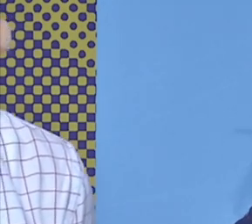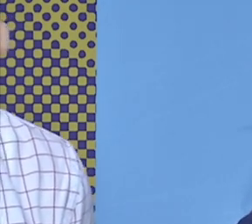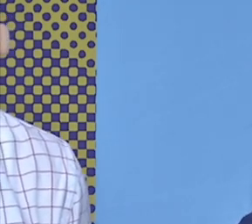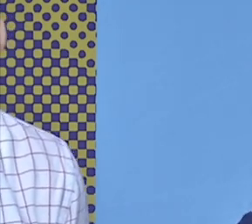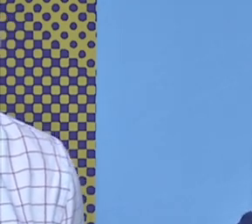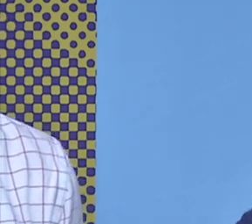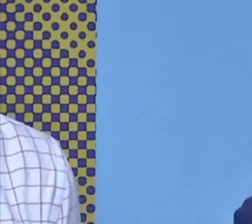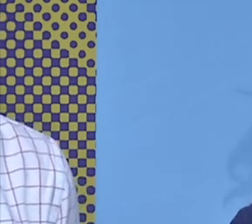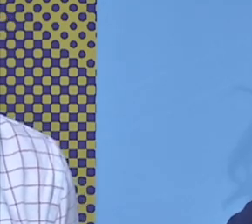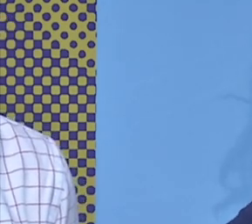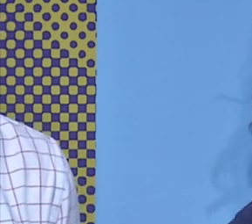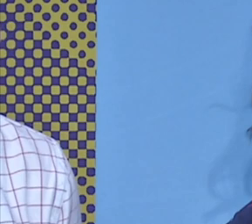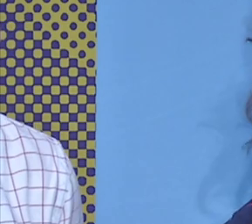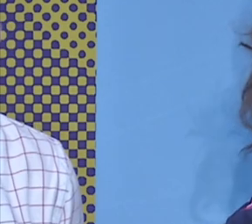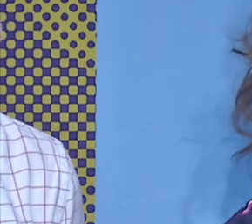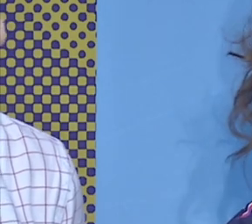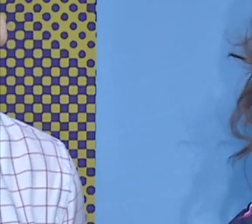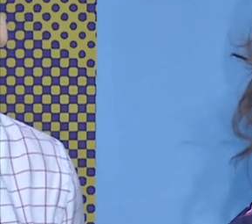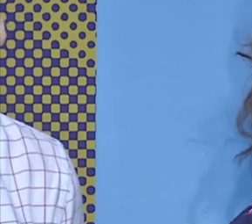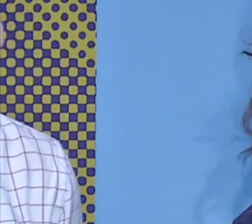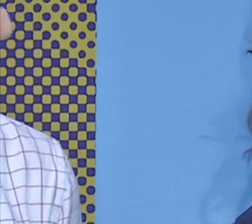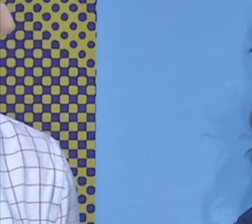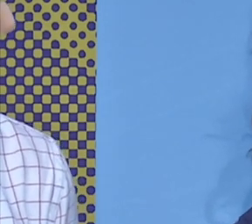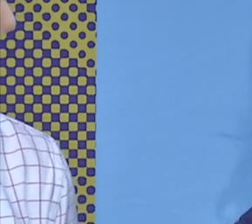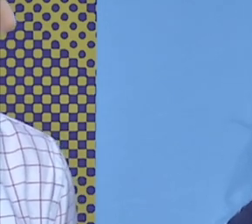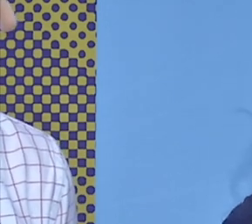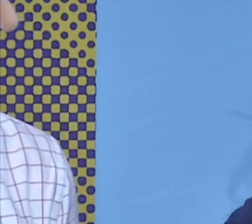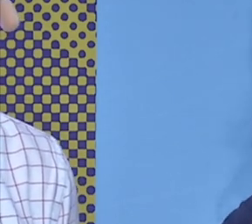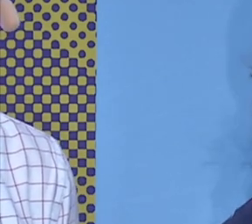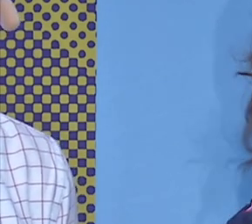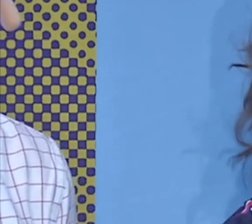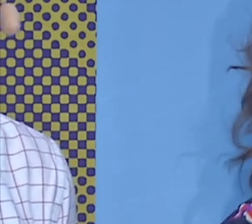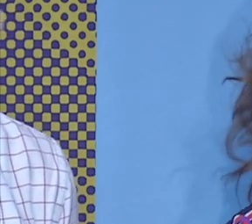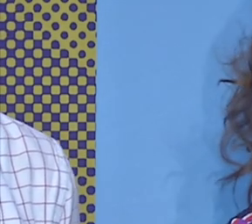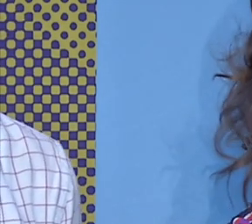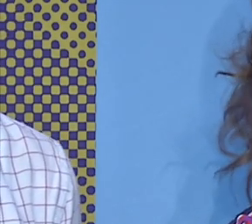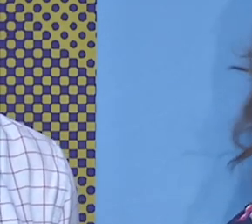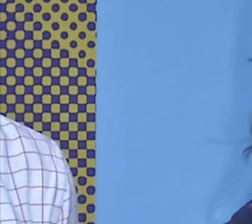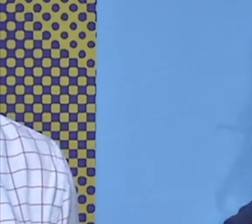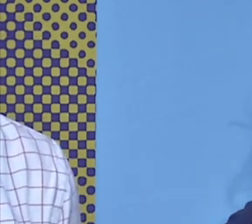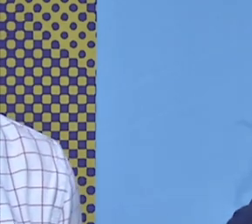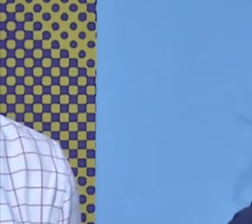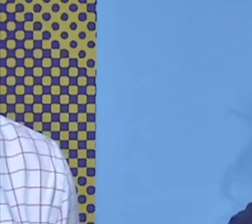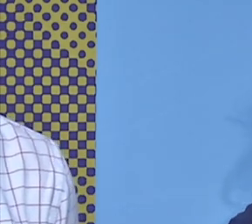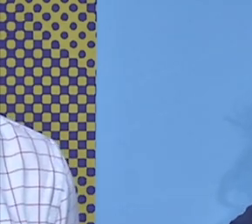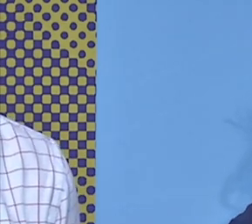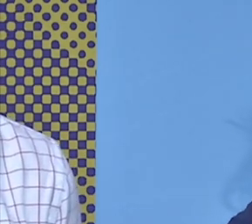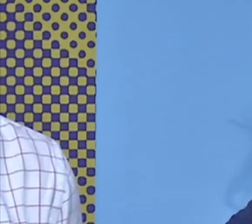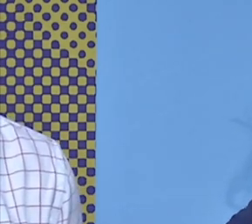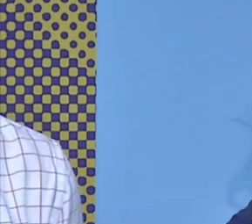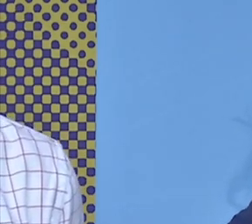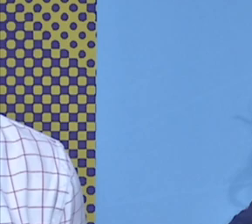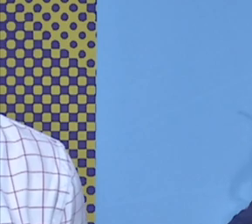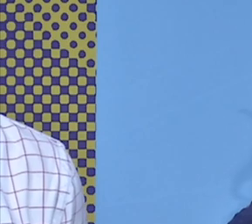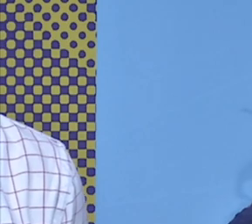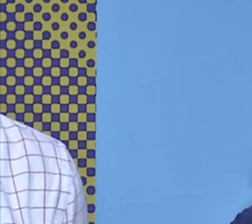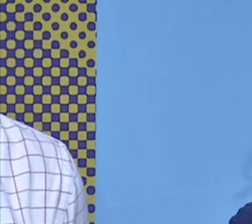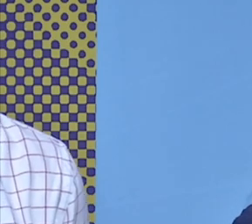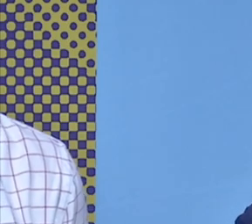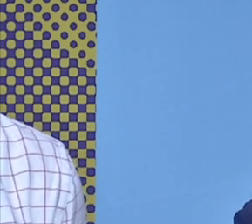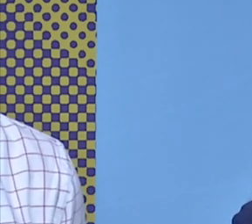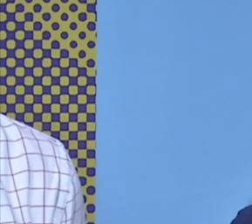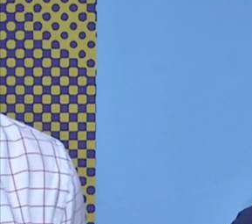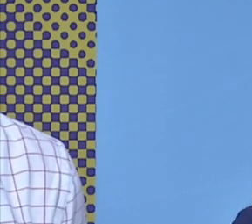här och det tror jag kan, att man kan få intryck av det när man kommer hit men jag tror samtidigt att det håller på att förändras med digitaliseringen